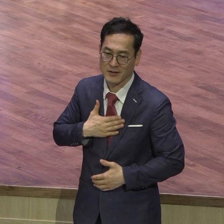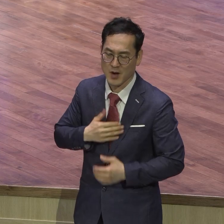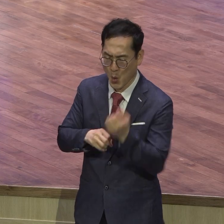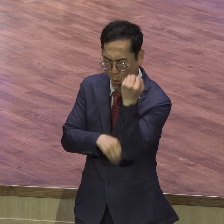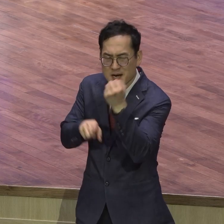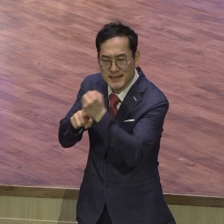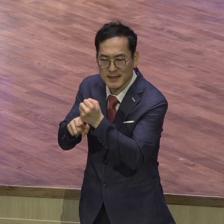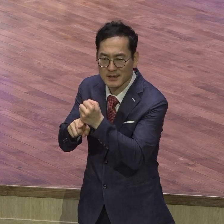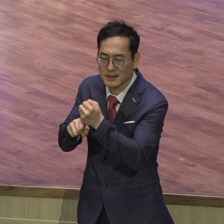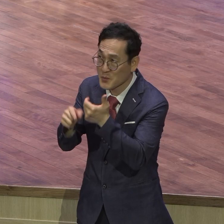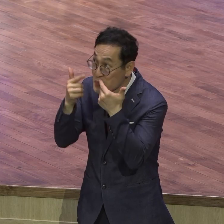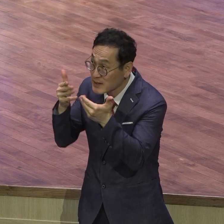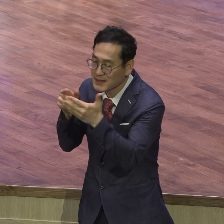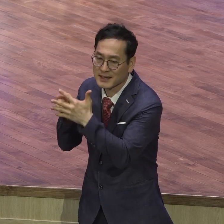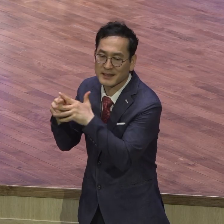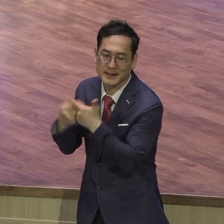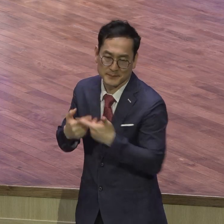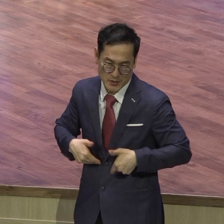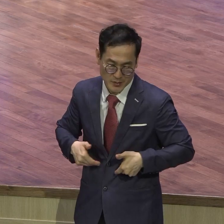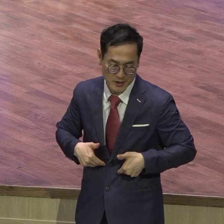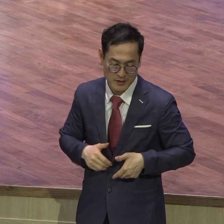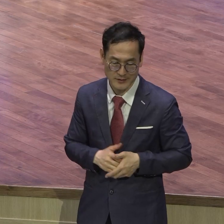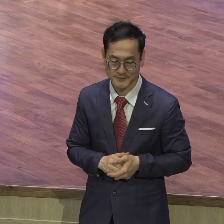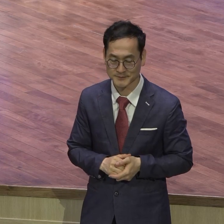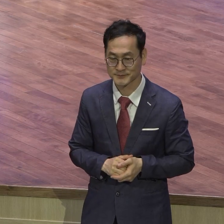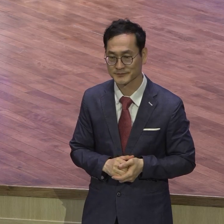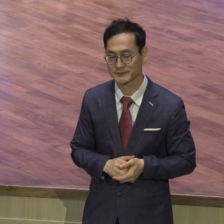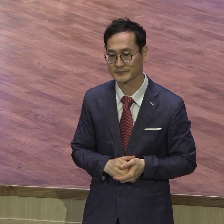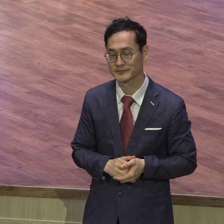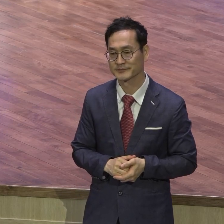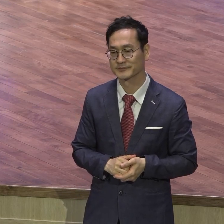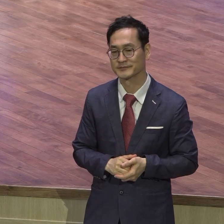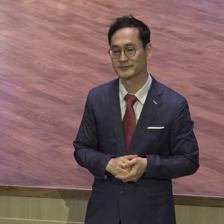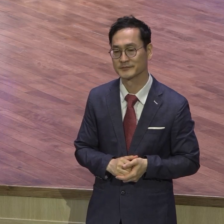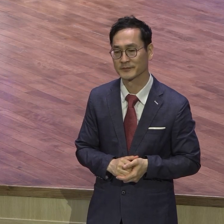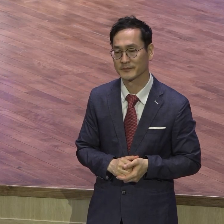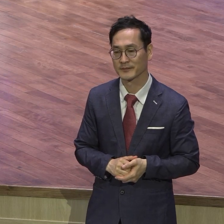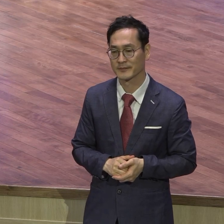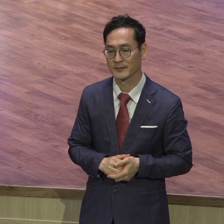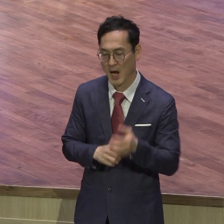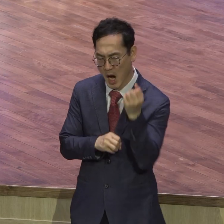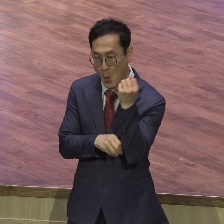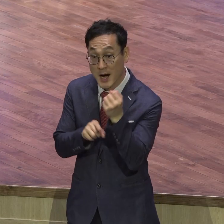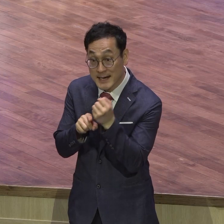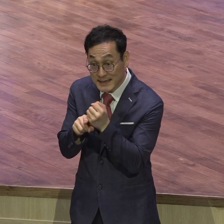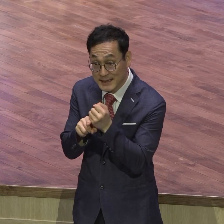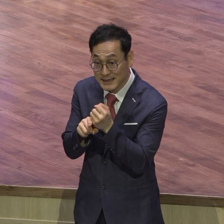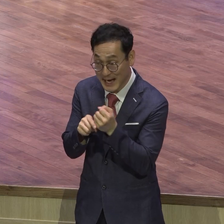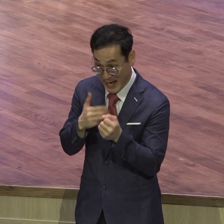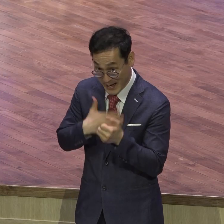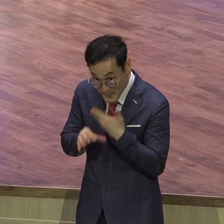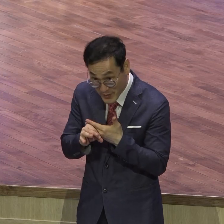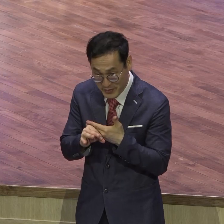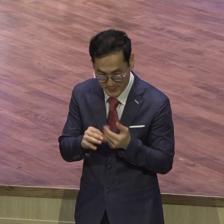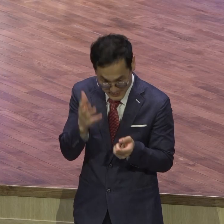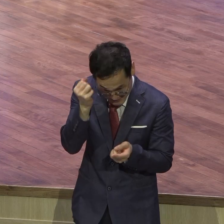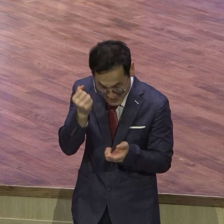뭐든지 간에 흐름의 원리를 알아야 돼요 그렇게 원리를 알면 암기도 쉬워지고